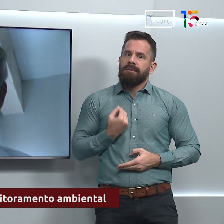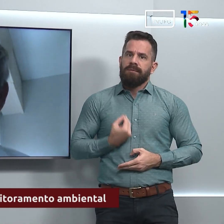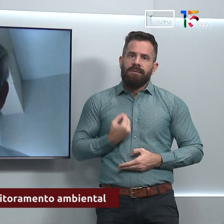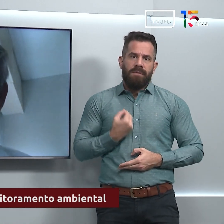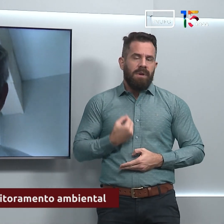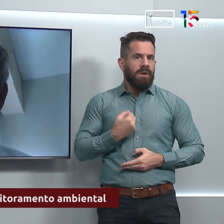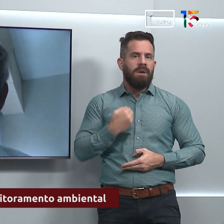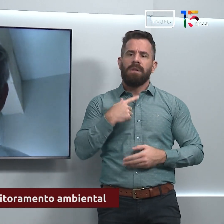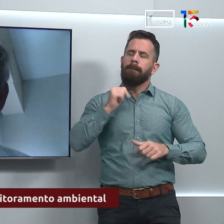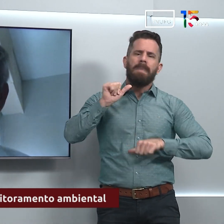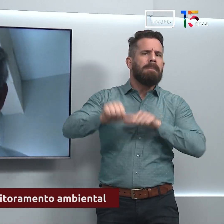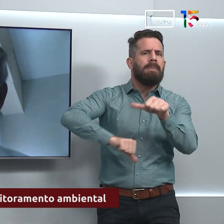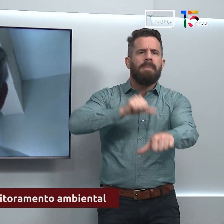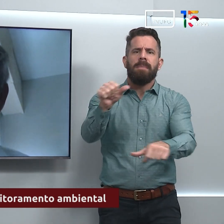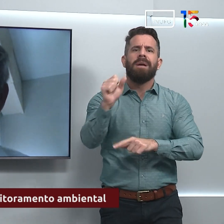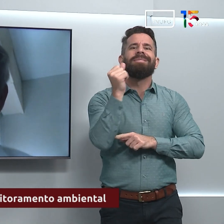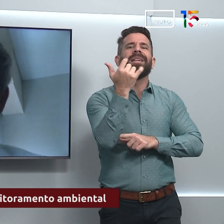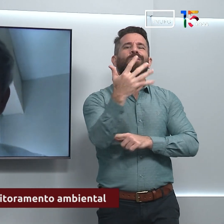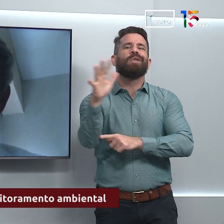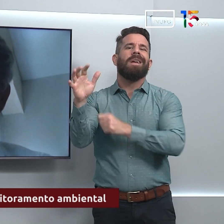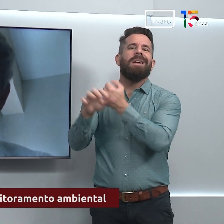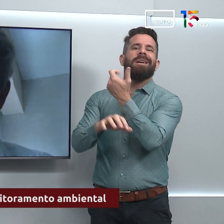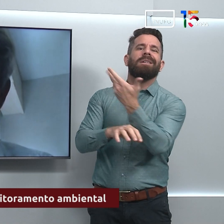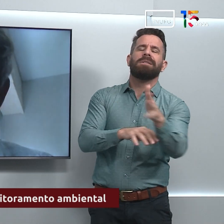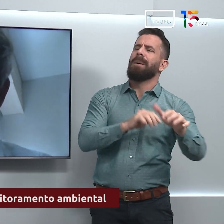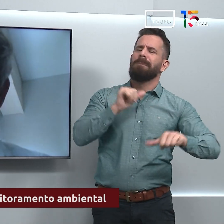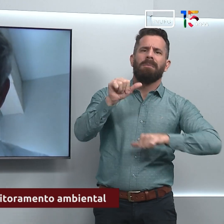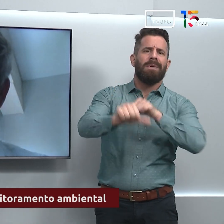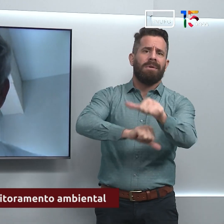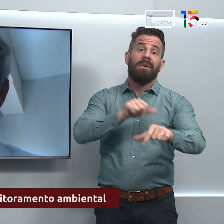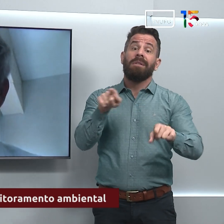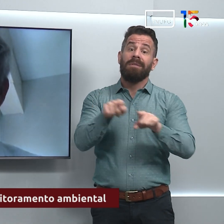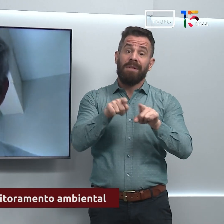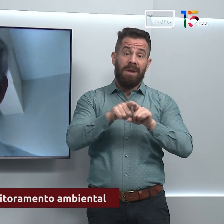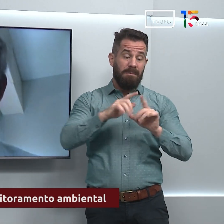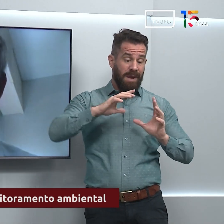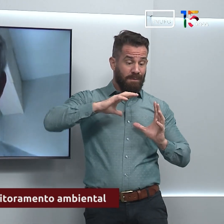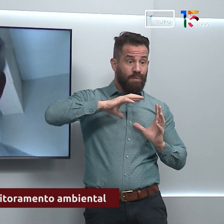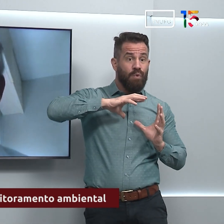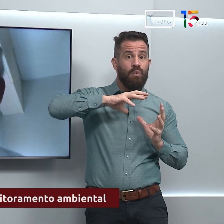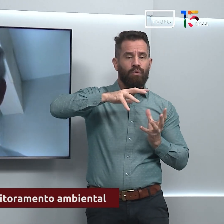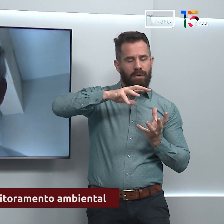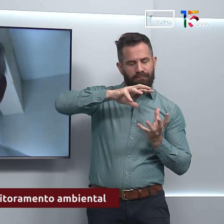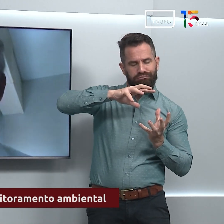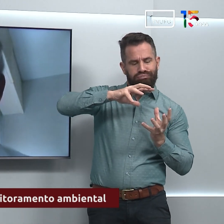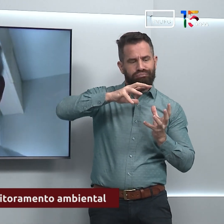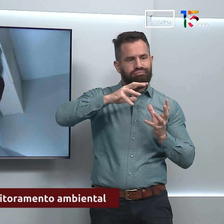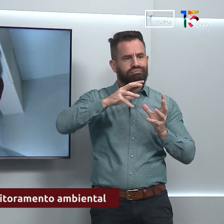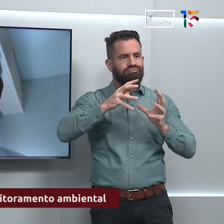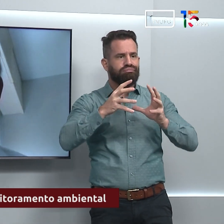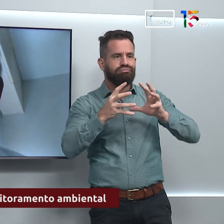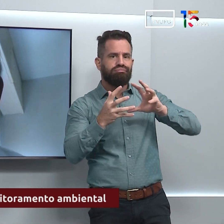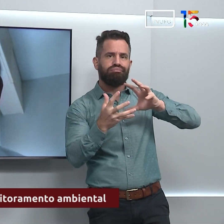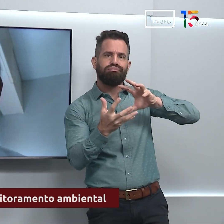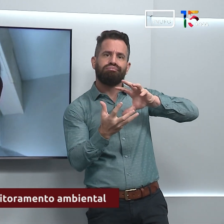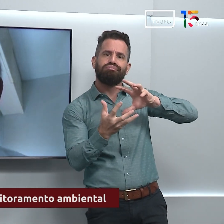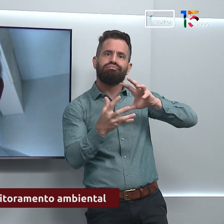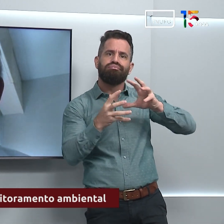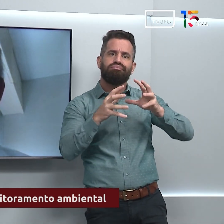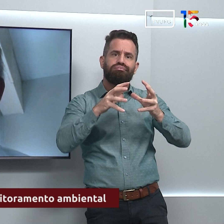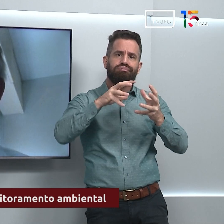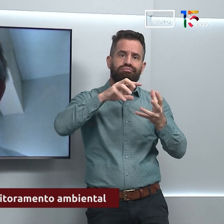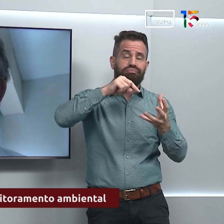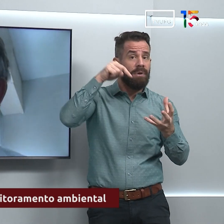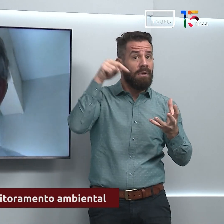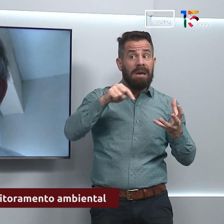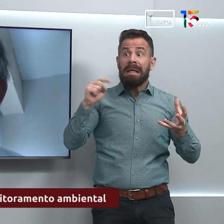na natureza o tempo inteiro, né? Por conta, inclusive, da rotação da Terra. Existe um dinamismo, espaço, temporal.